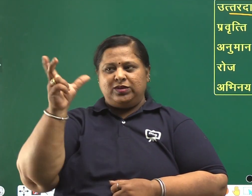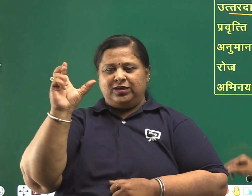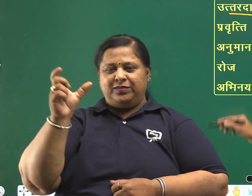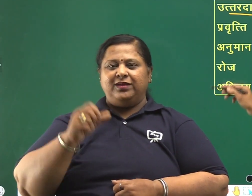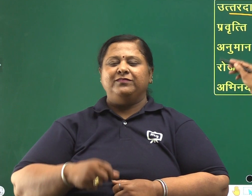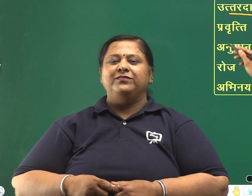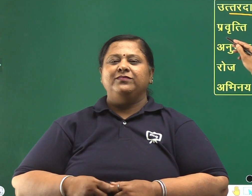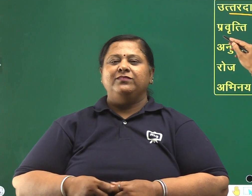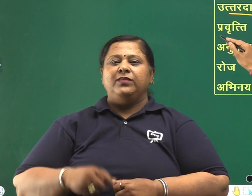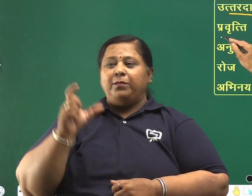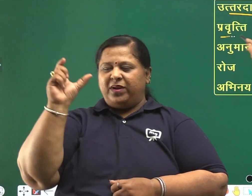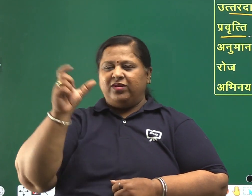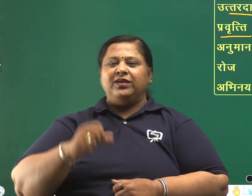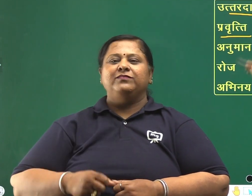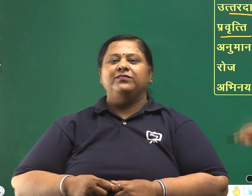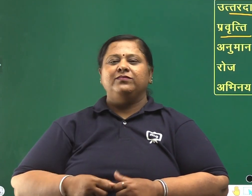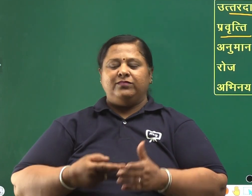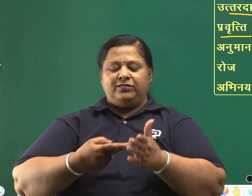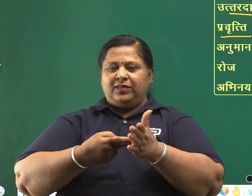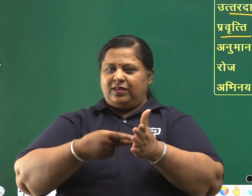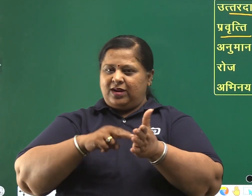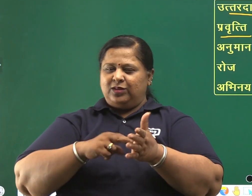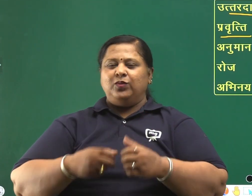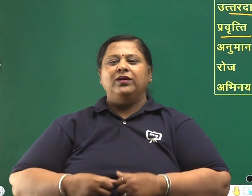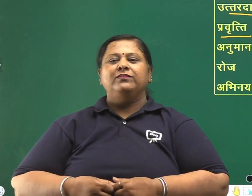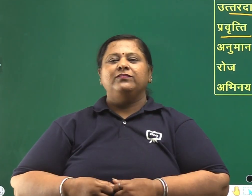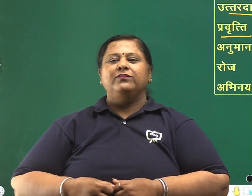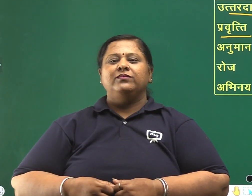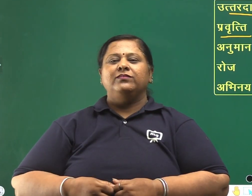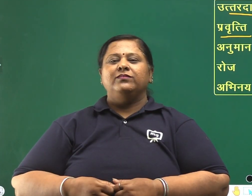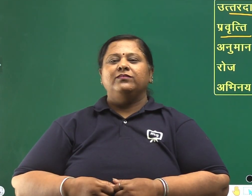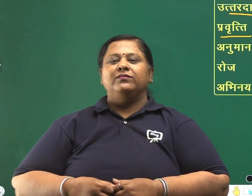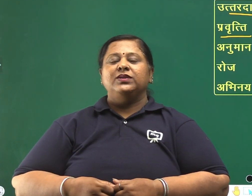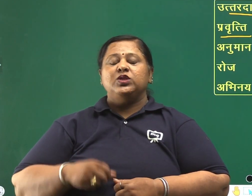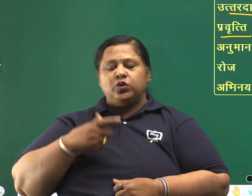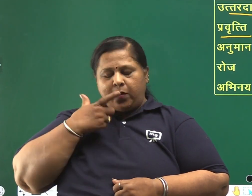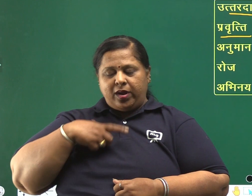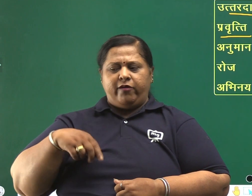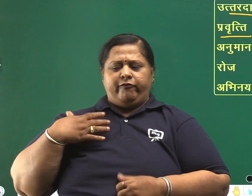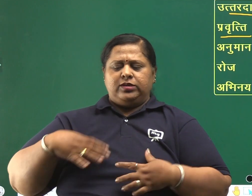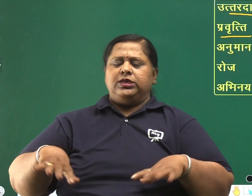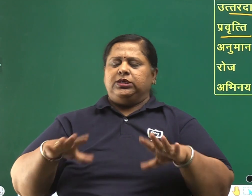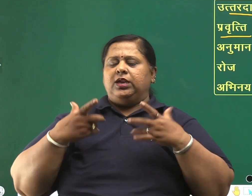है प्रवृत्ति, अर्थ होगा स्वभाव।